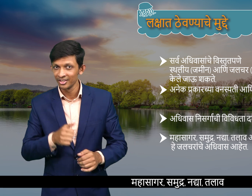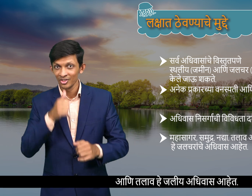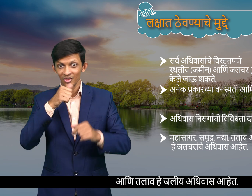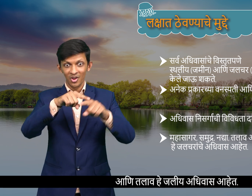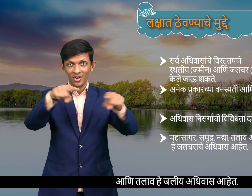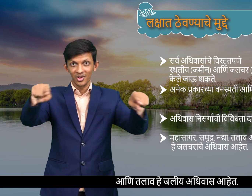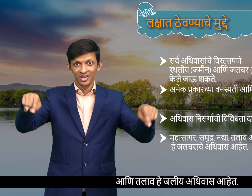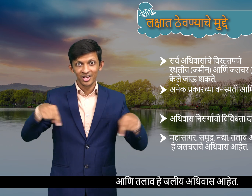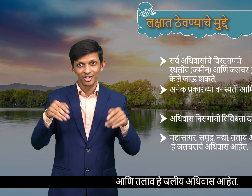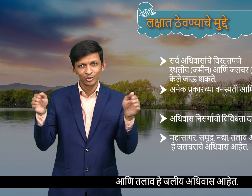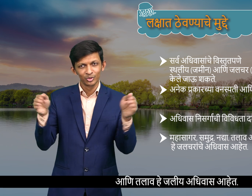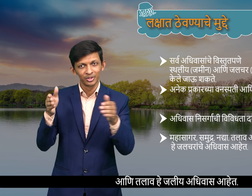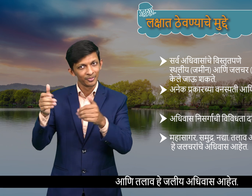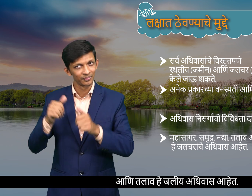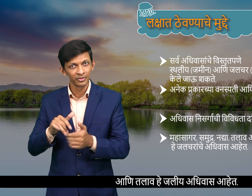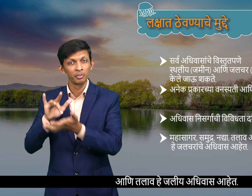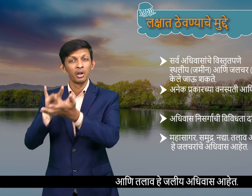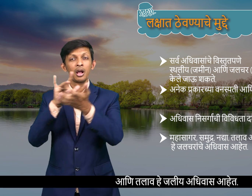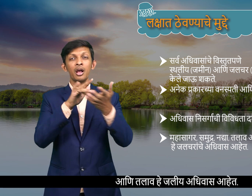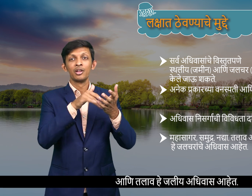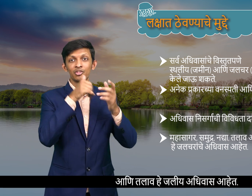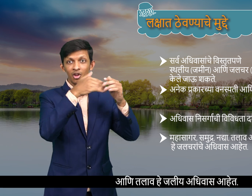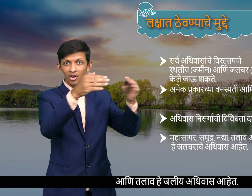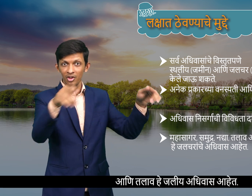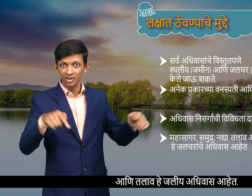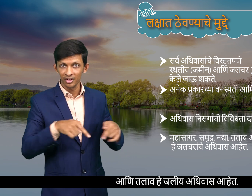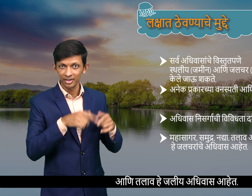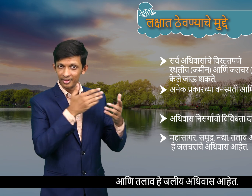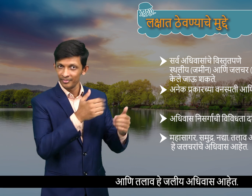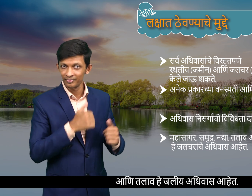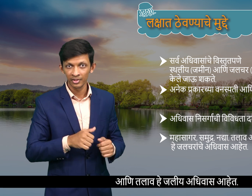आणि तलाव हे जलीय अधिवास आहेत.